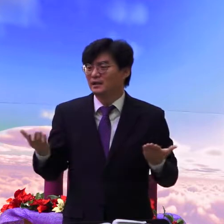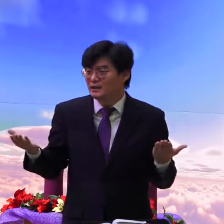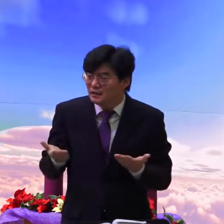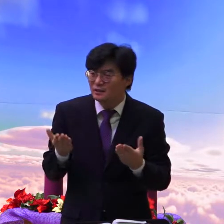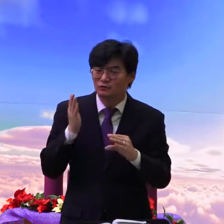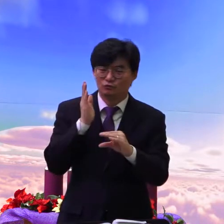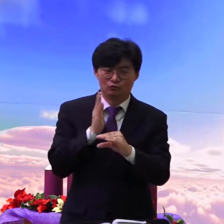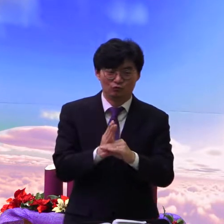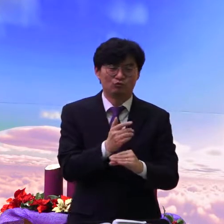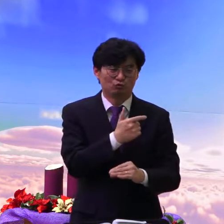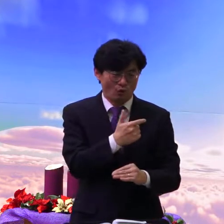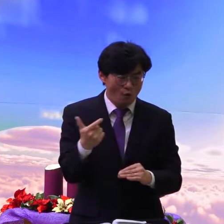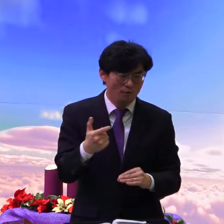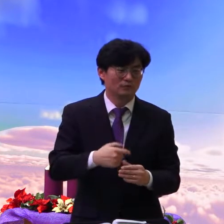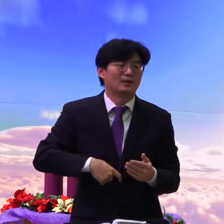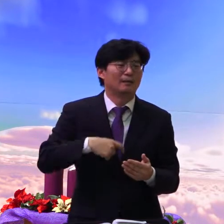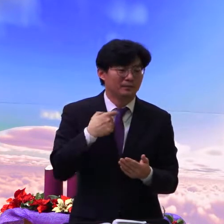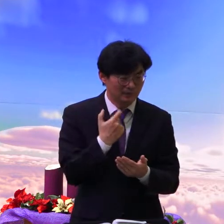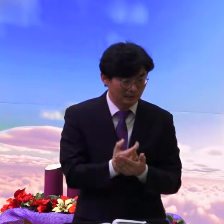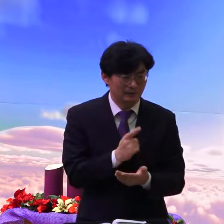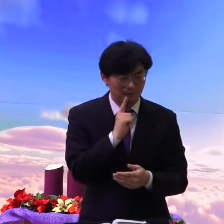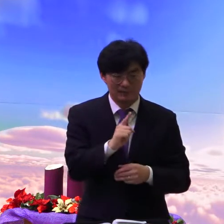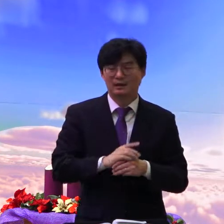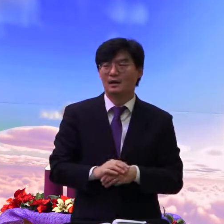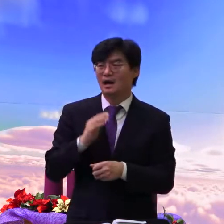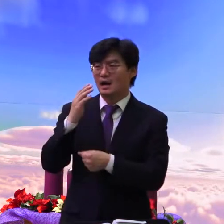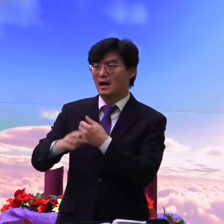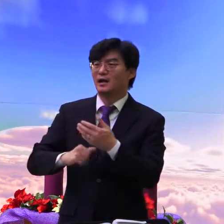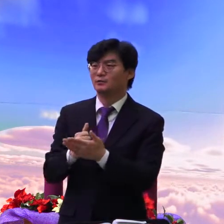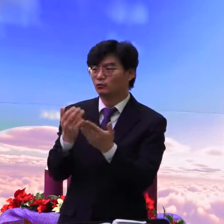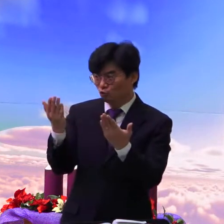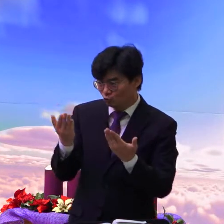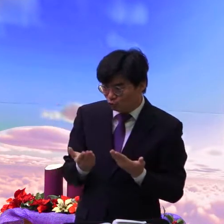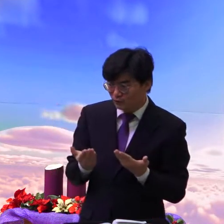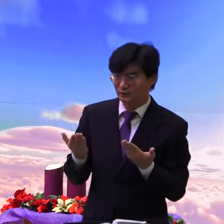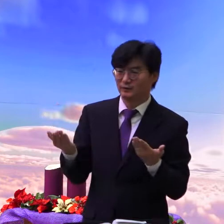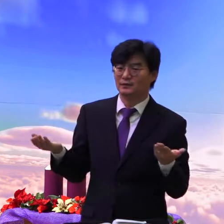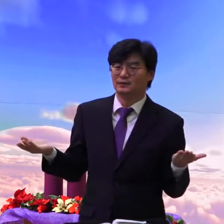되라고 말씀하면서 계속해서 하나님 주신 길을 걸어갔습니다.